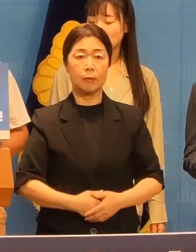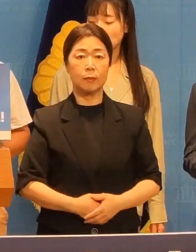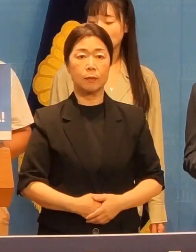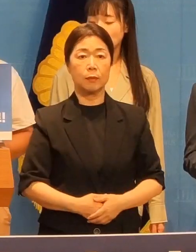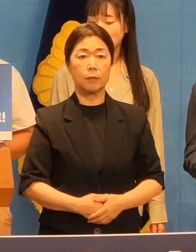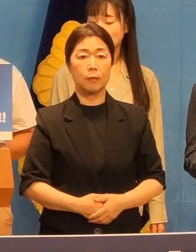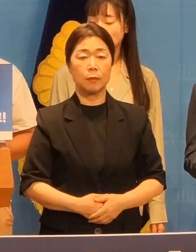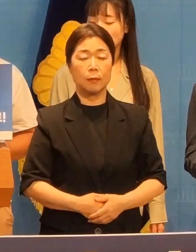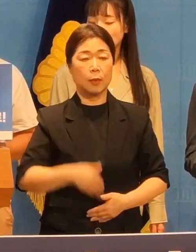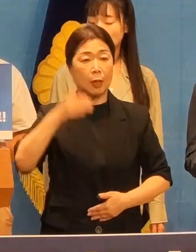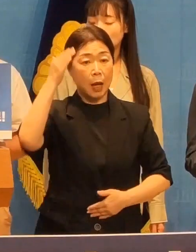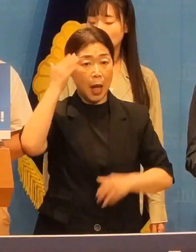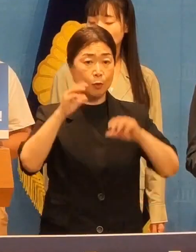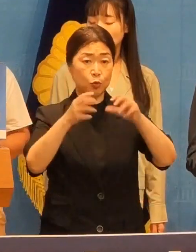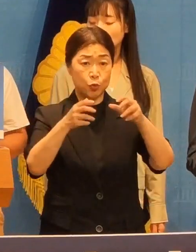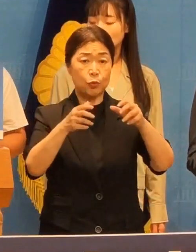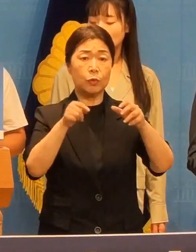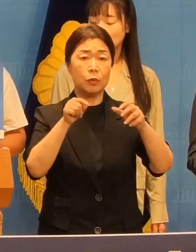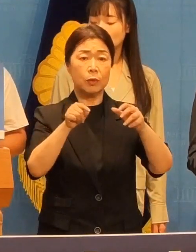이 대한민국에서